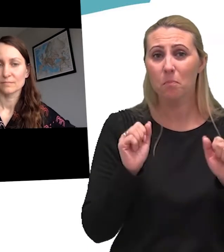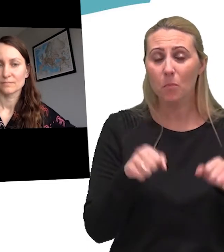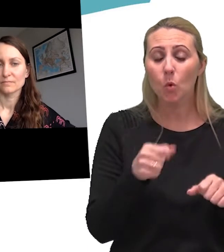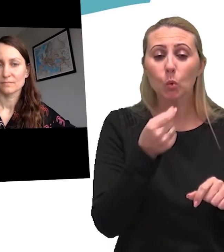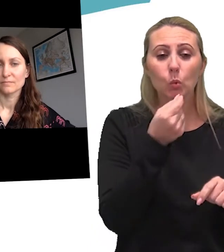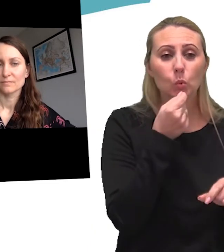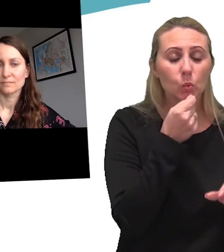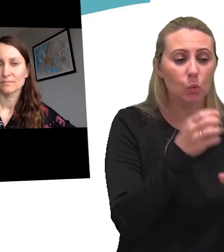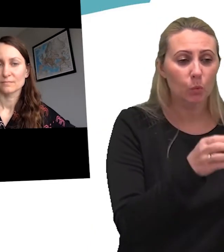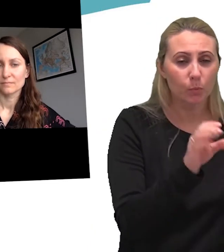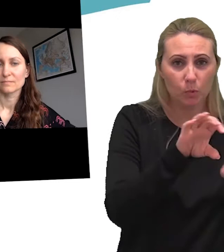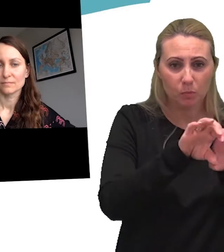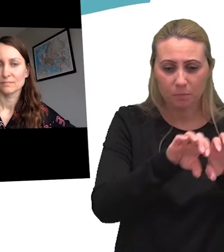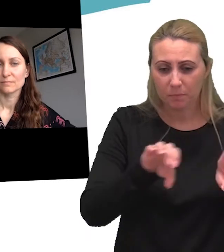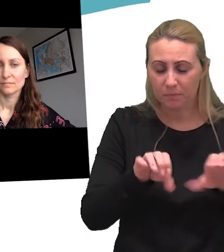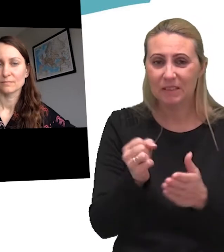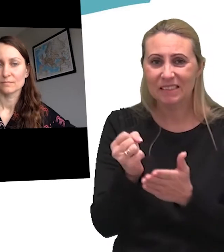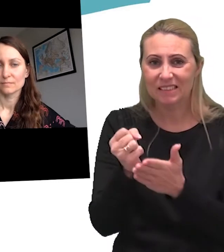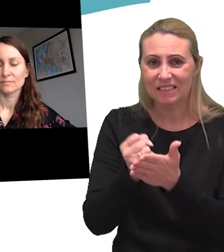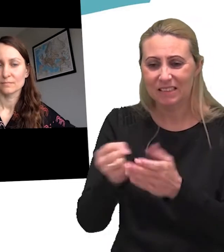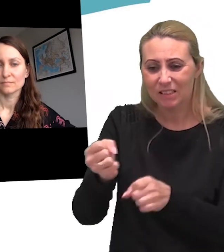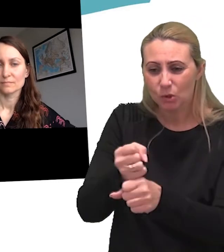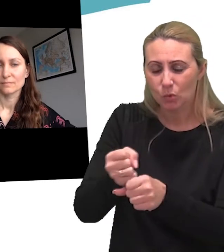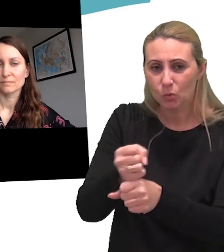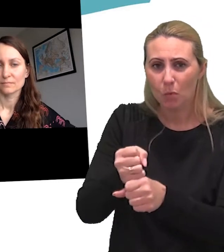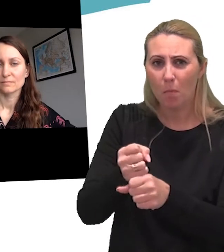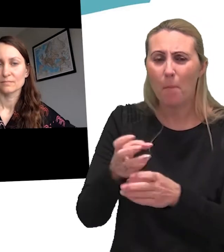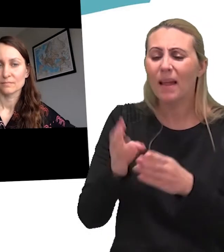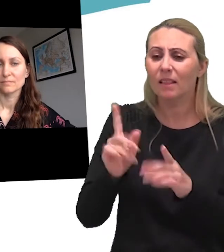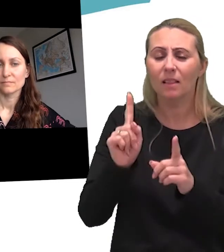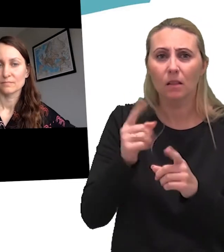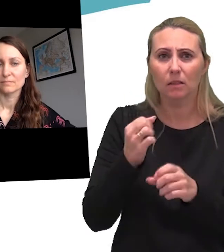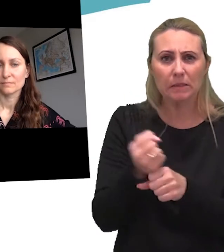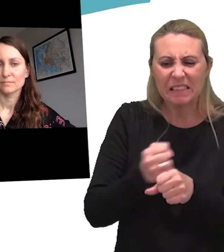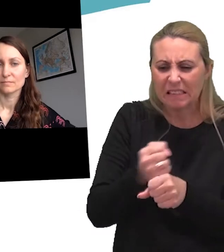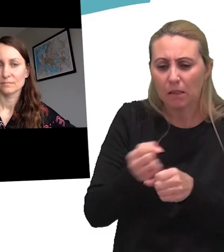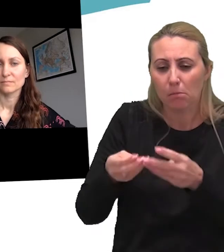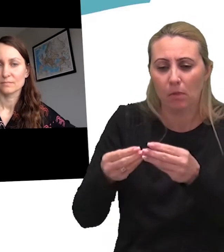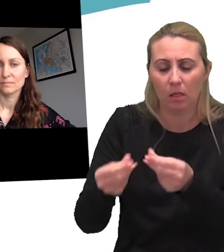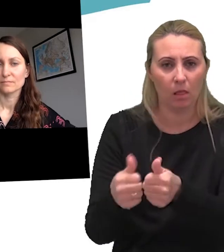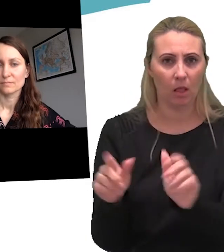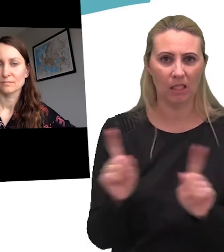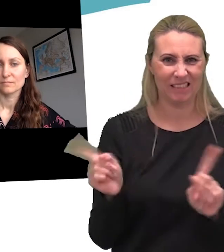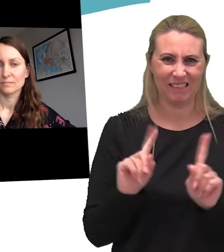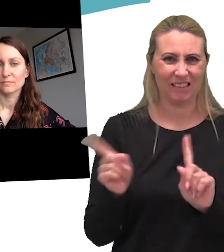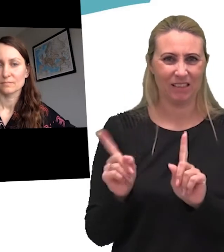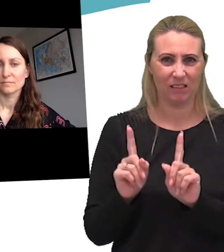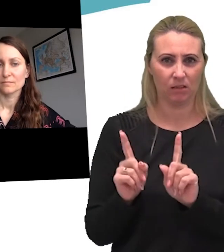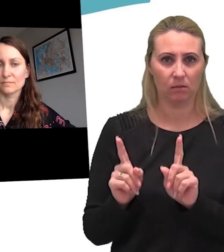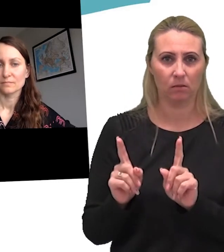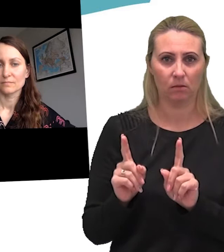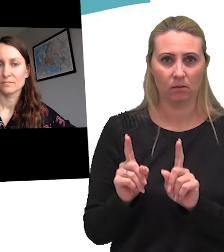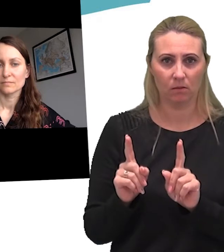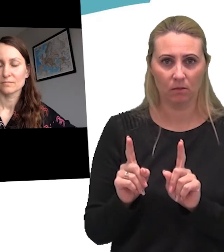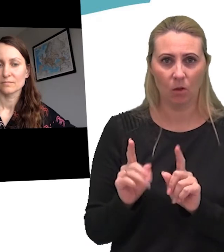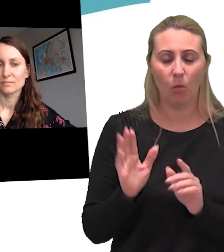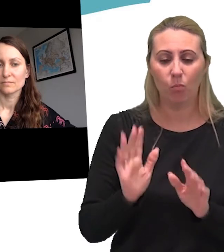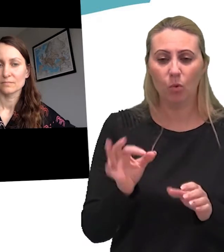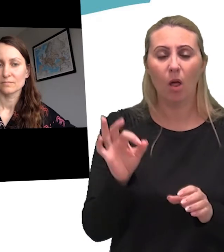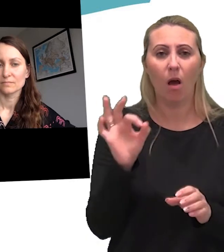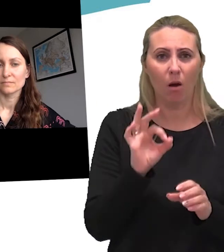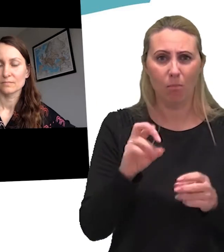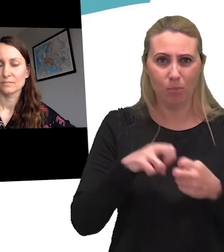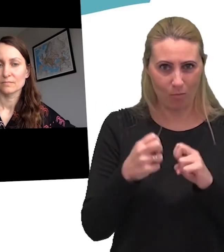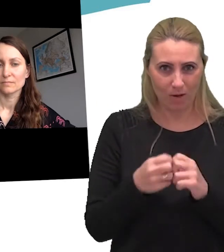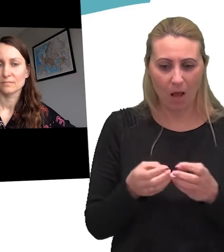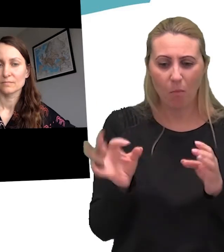dalį truputėlį pratrinti, bet nesutrinti iki tyrės. Nes irgi ten būna niuansų dėl